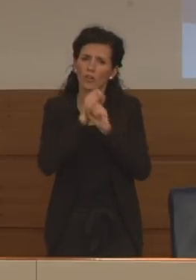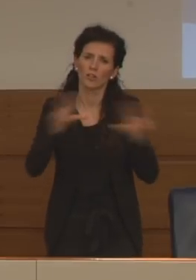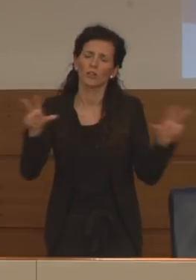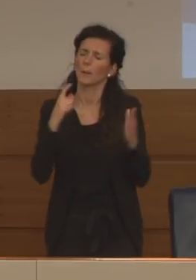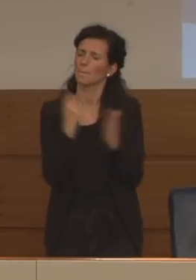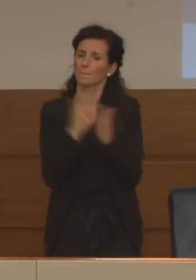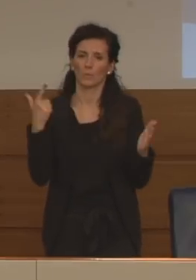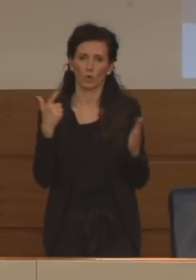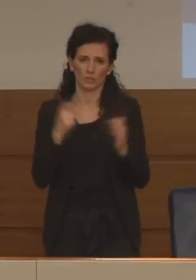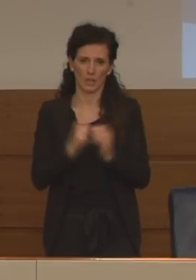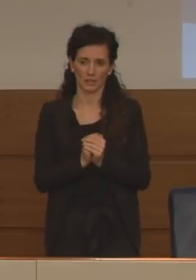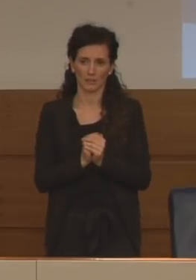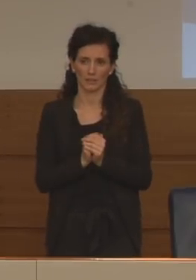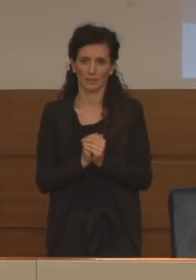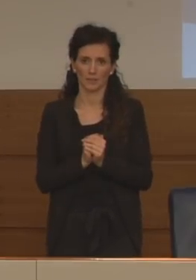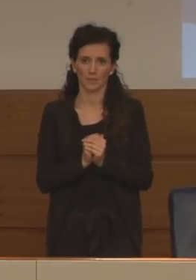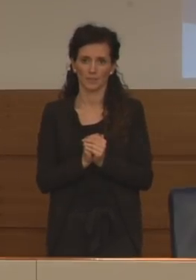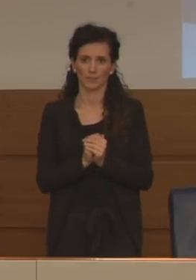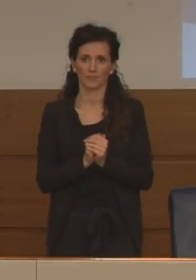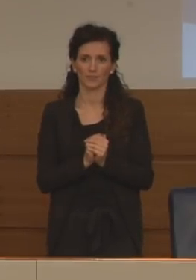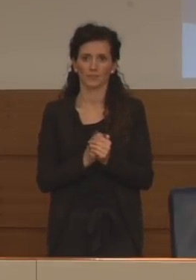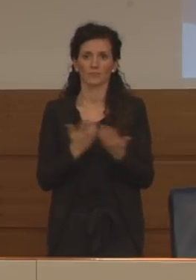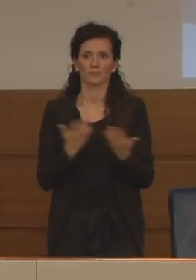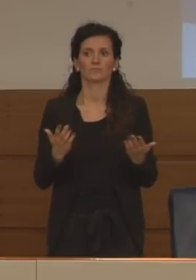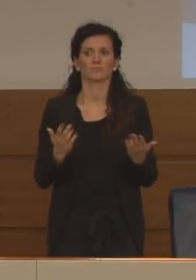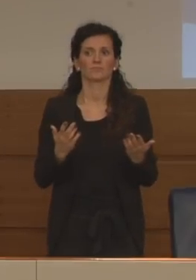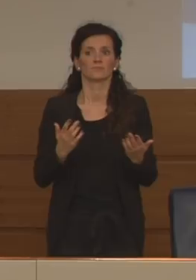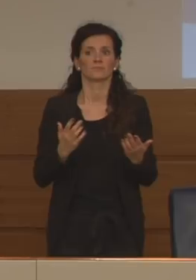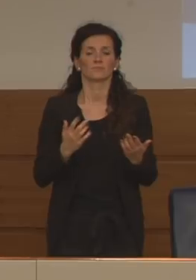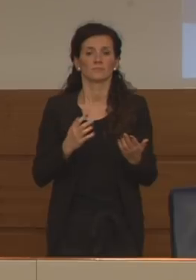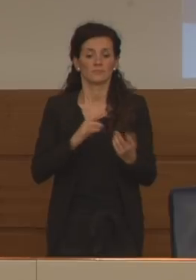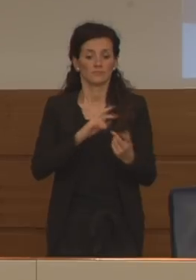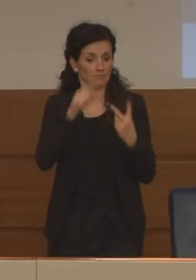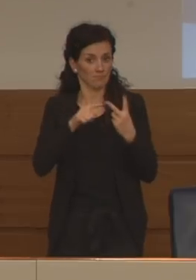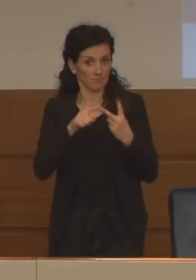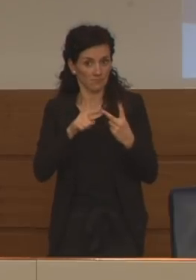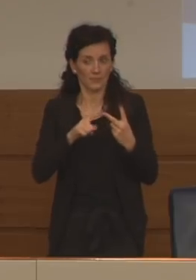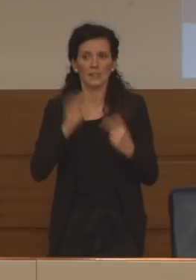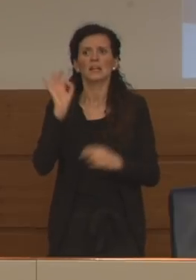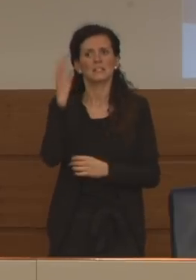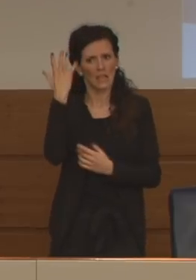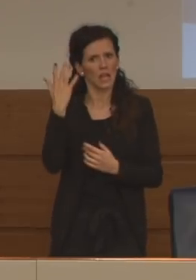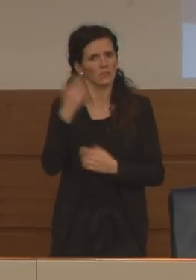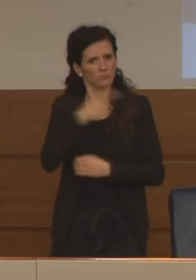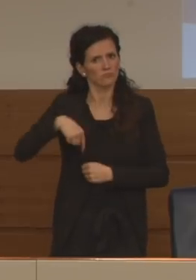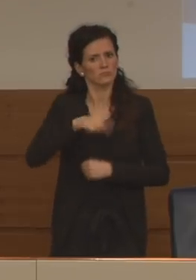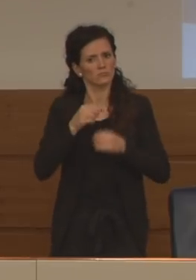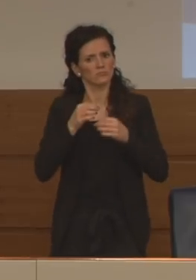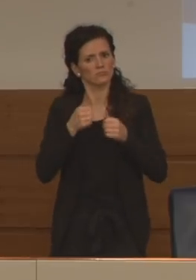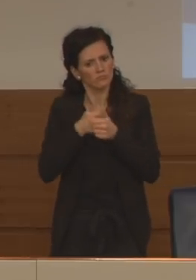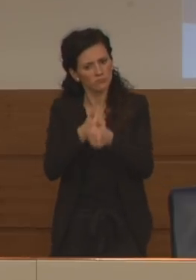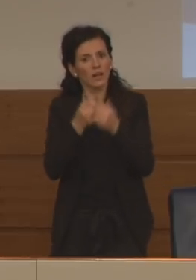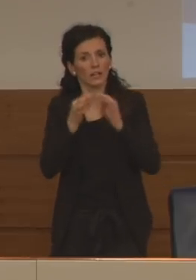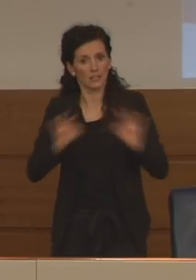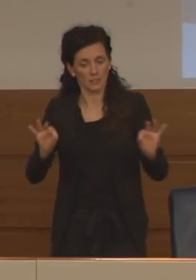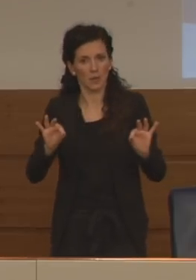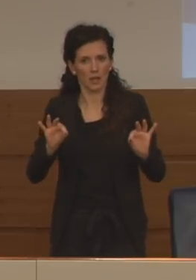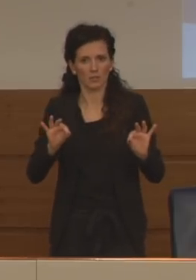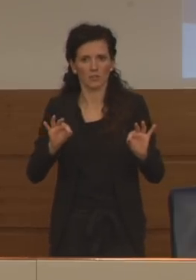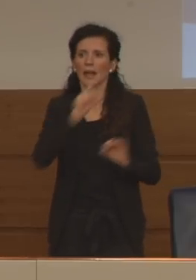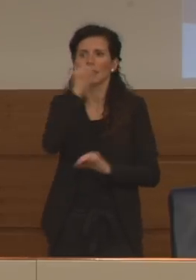l'altra cosa se però lo facciamo e devo dire una parte importante del paese lo sta adottando possiamo effettivamente